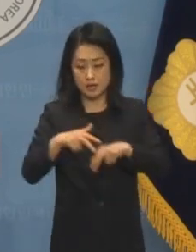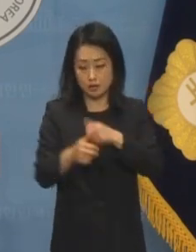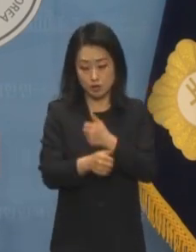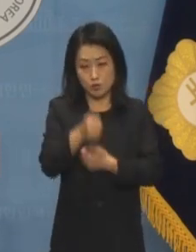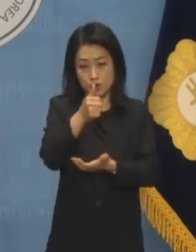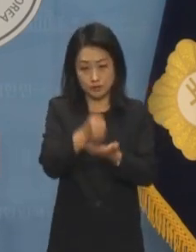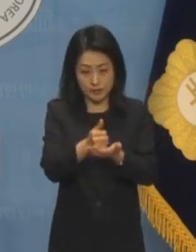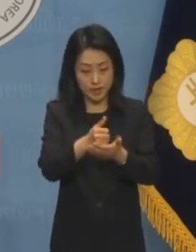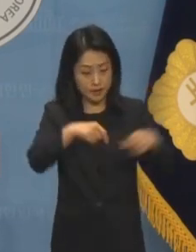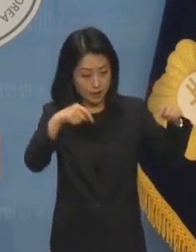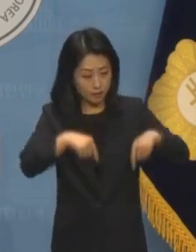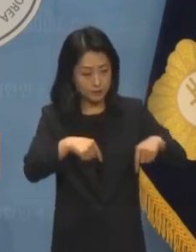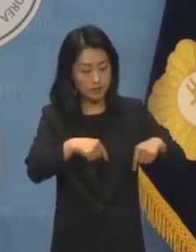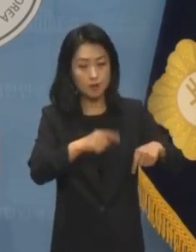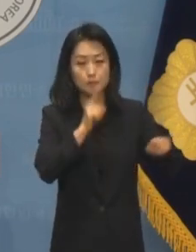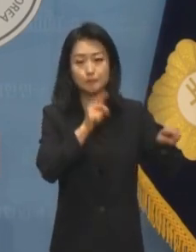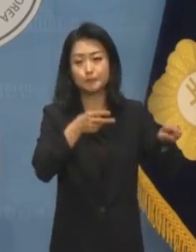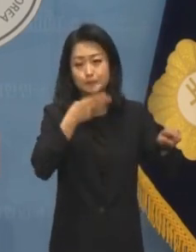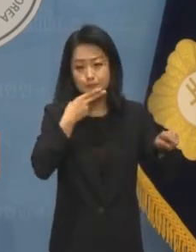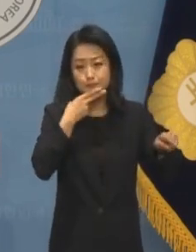응하지 않고 있습니다.